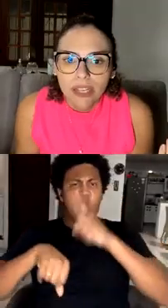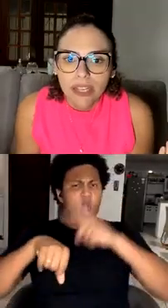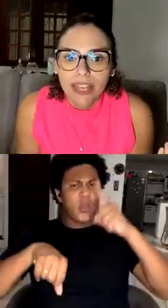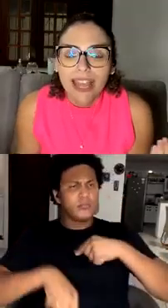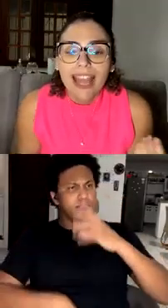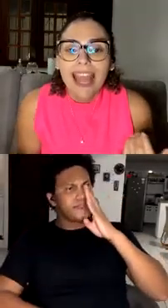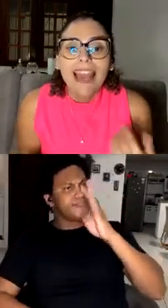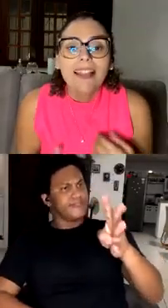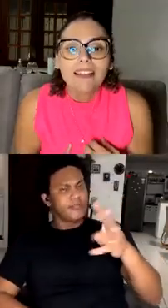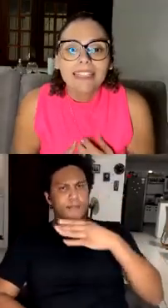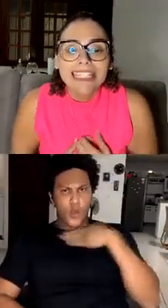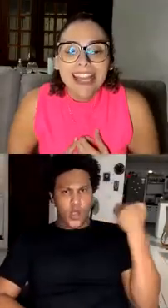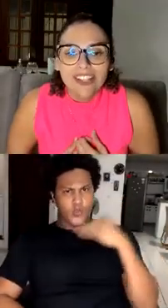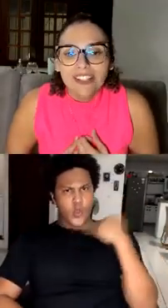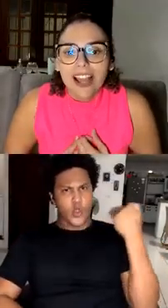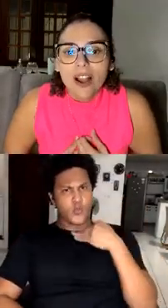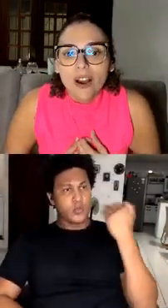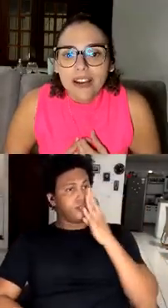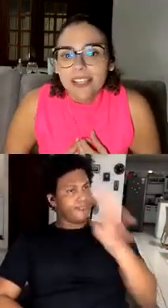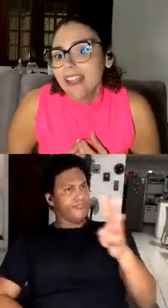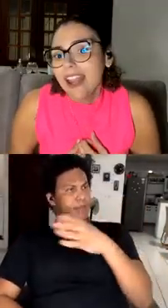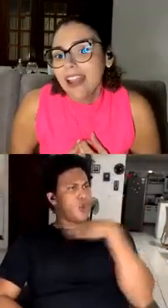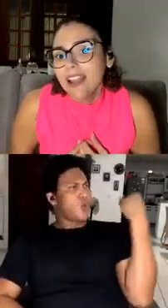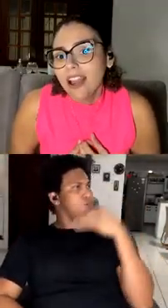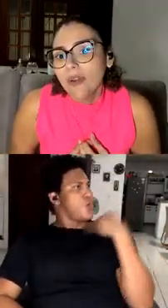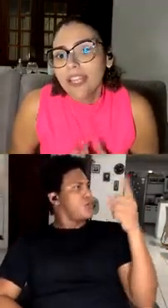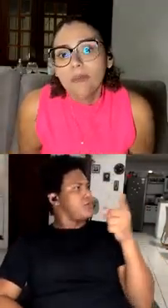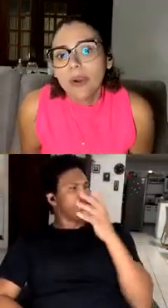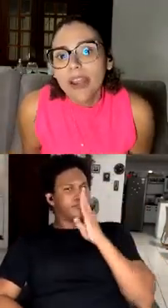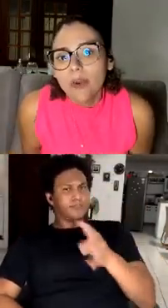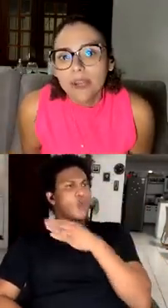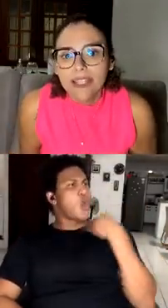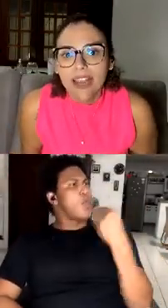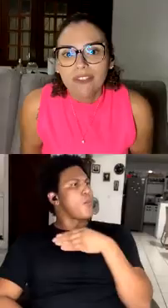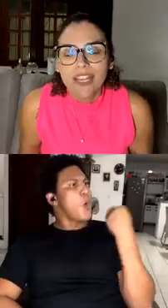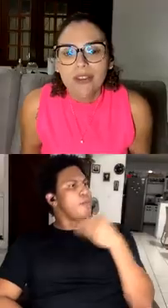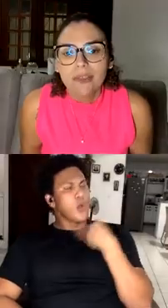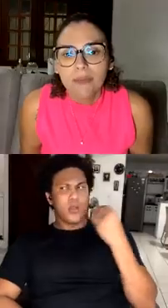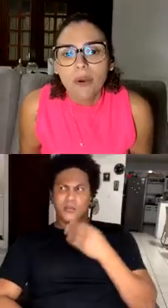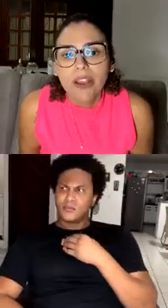alguém. Ela entende na hora que é alguém que morreu,